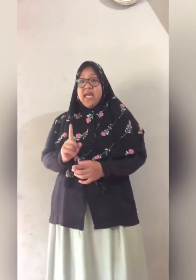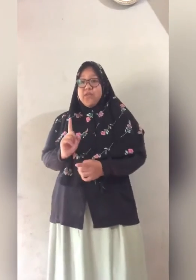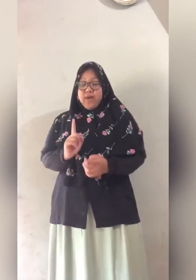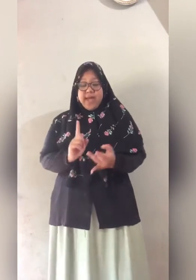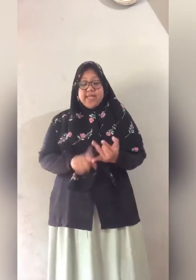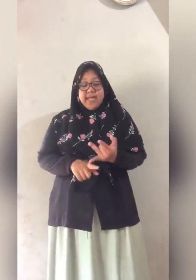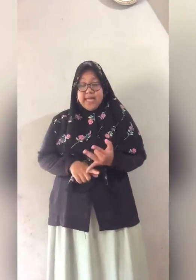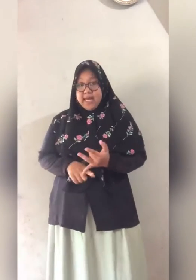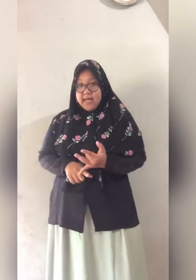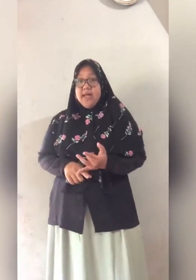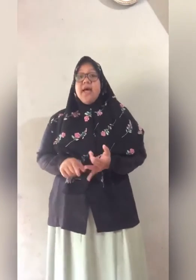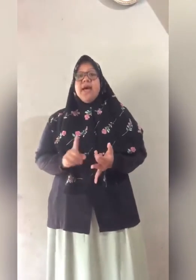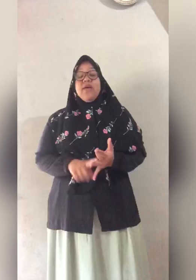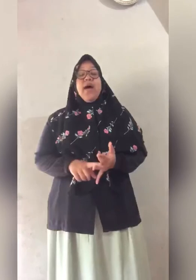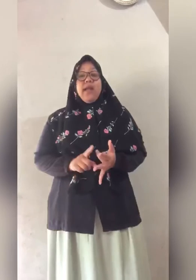yaitu IC linear atau analog,